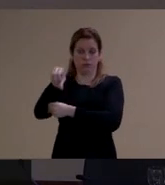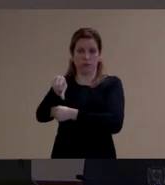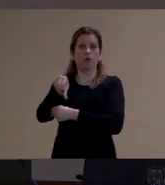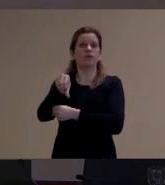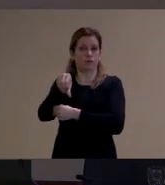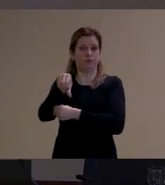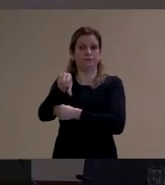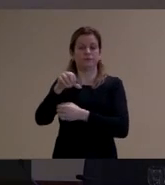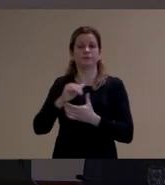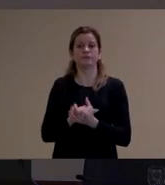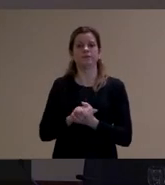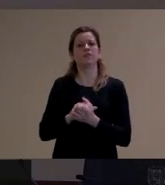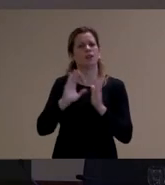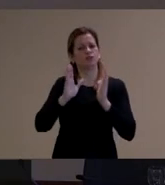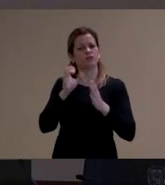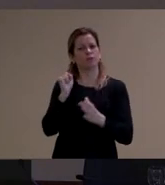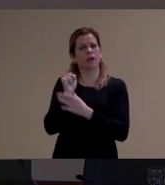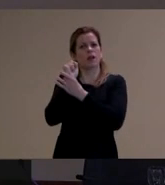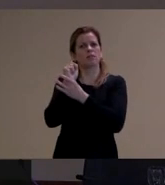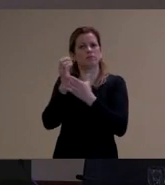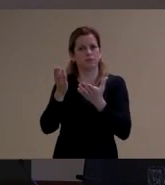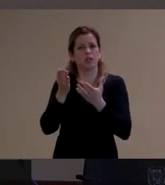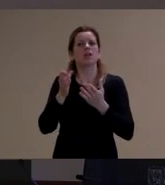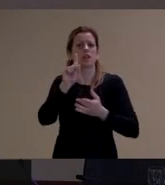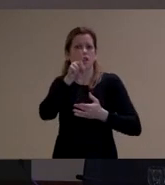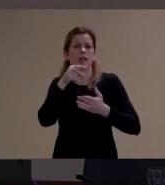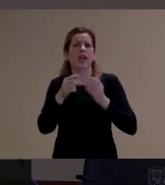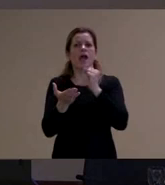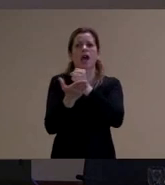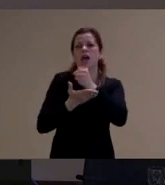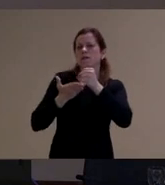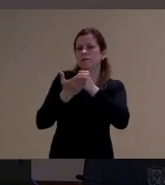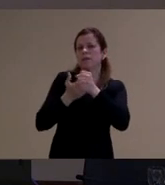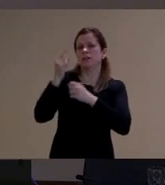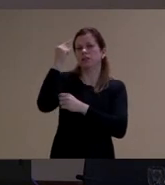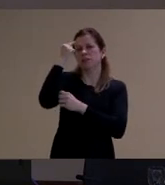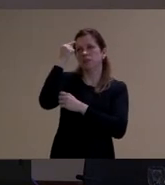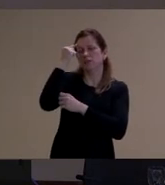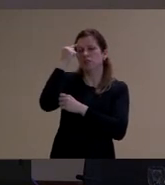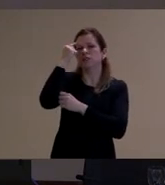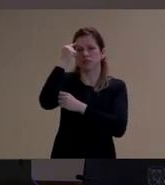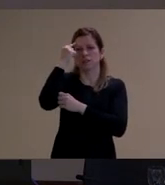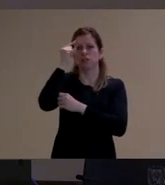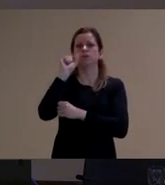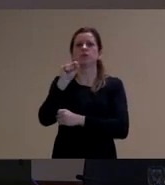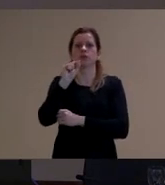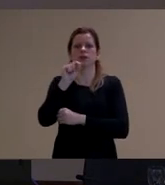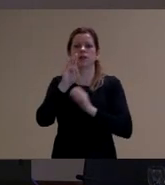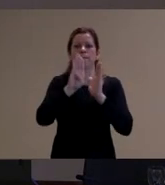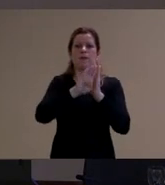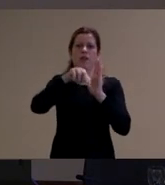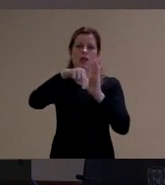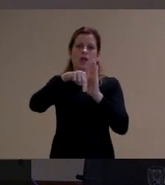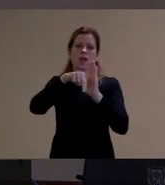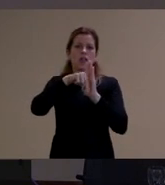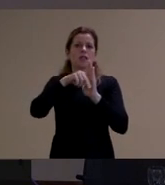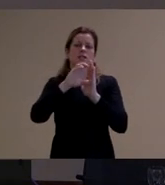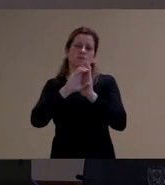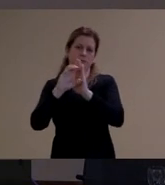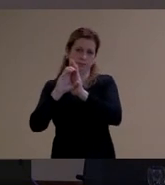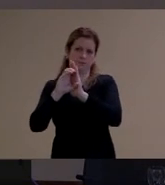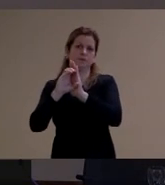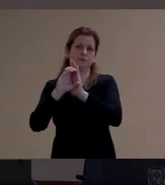é a base para pensar a bncc né e manter e